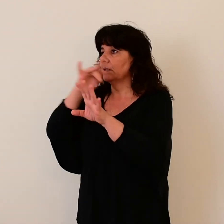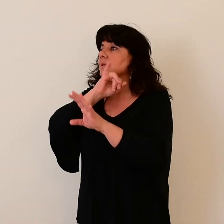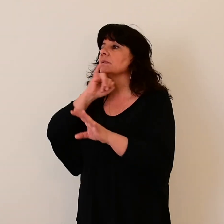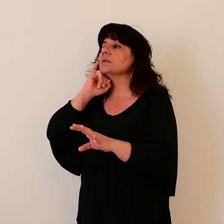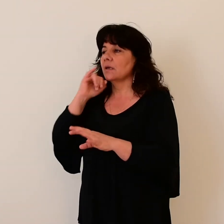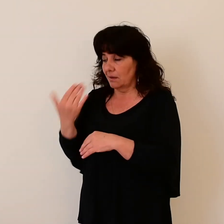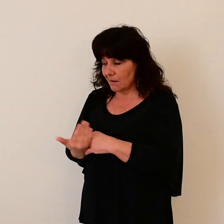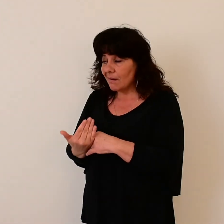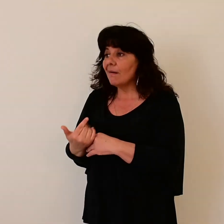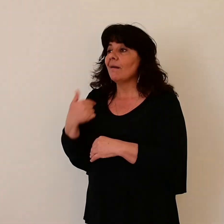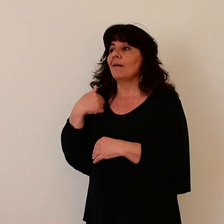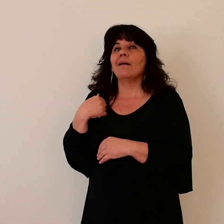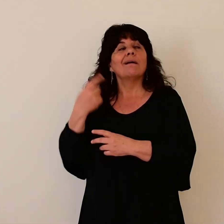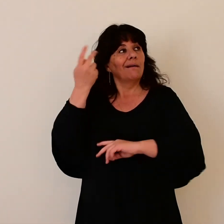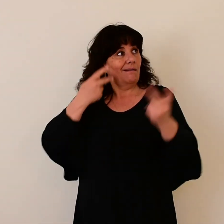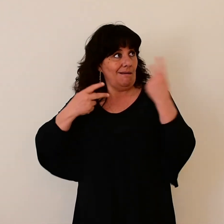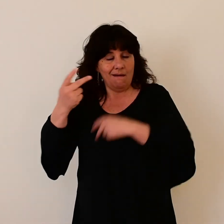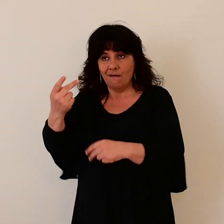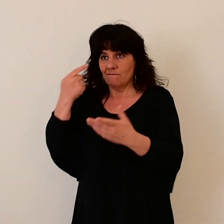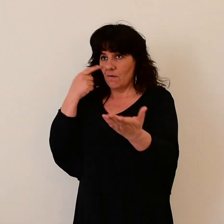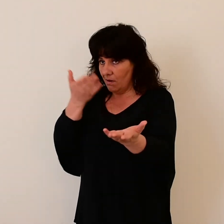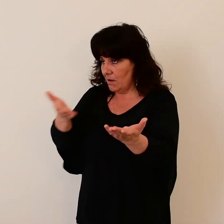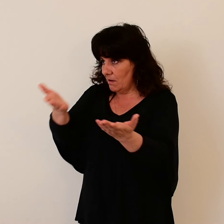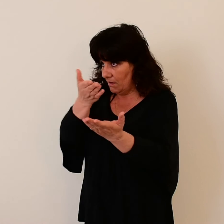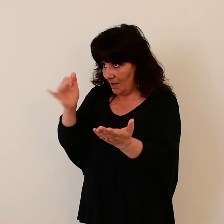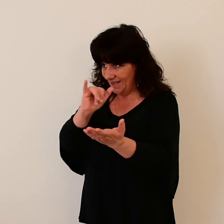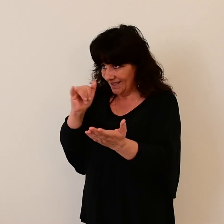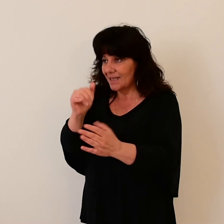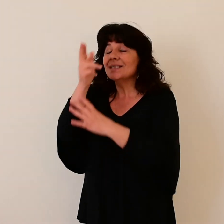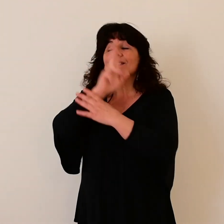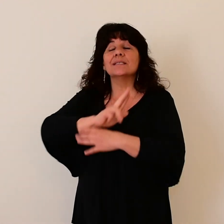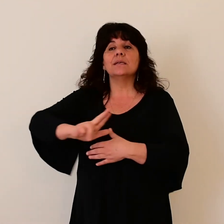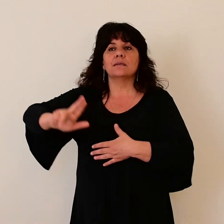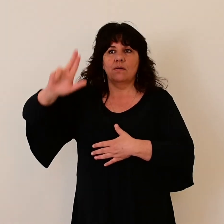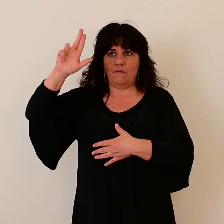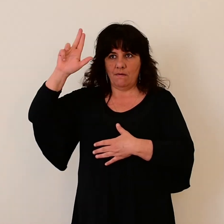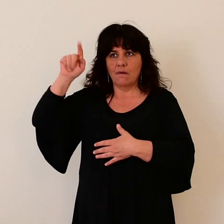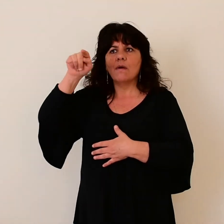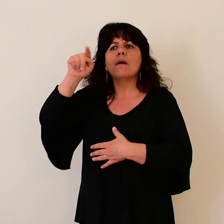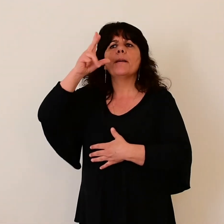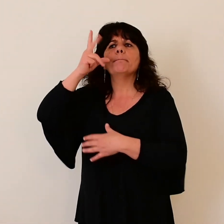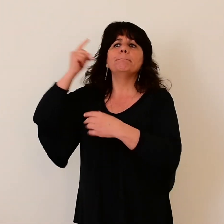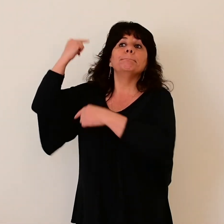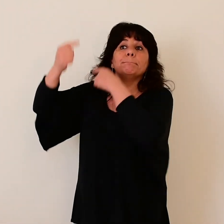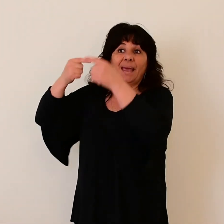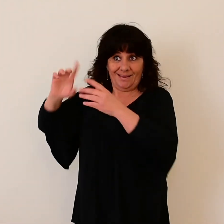Celui qui m'a envoyé vers vous, c'est le Seigneur, le Dieu de vos pères, le Dieu